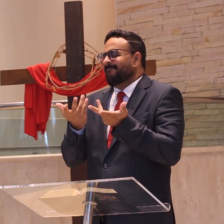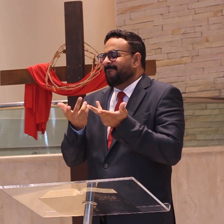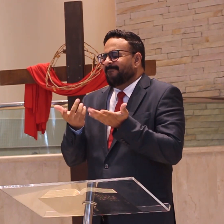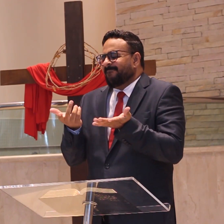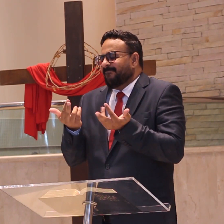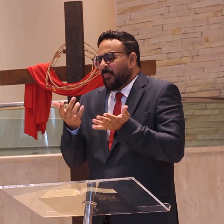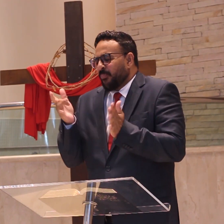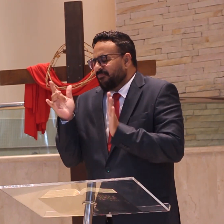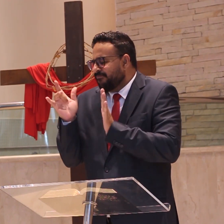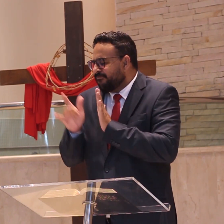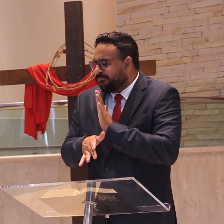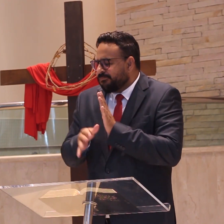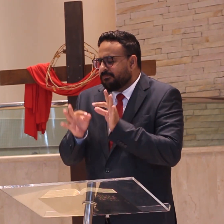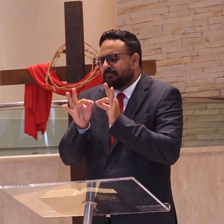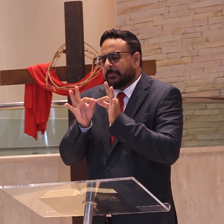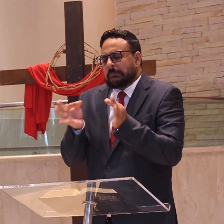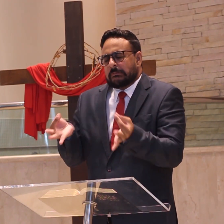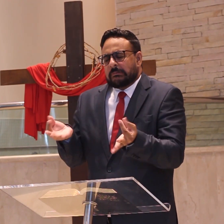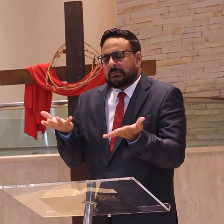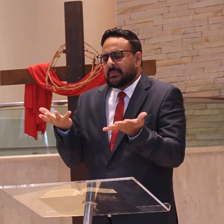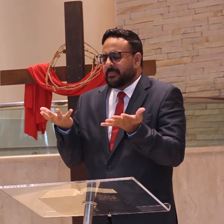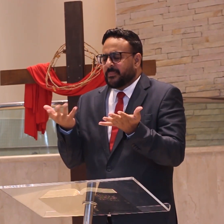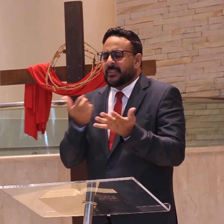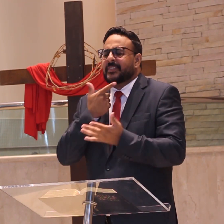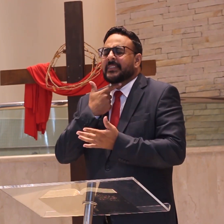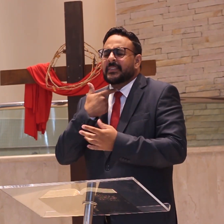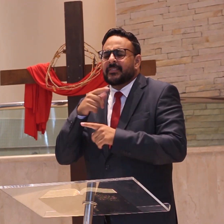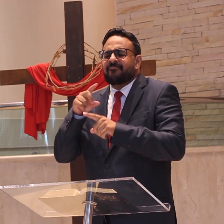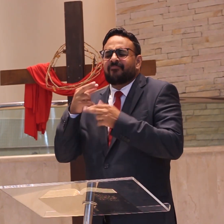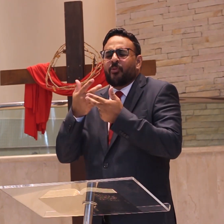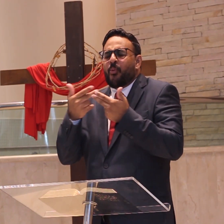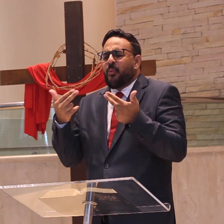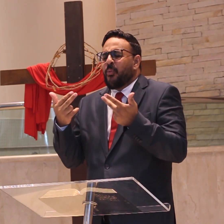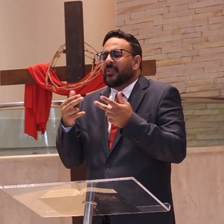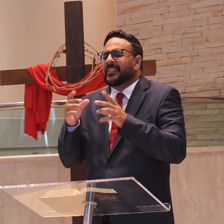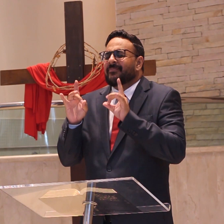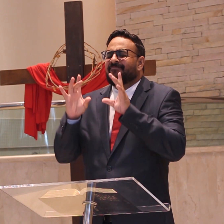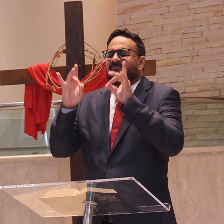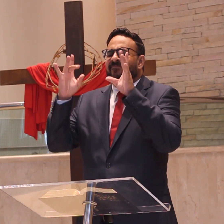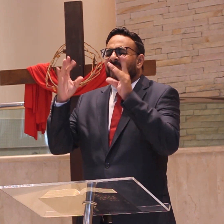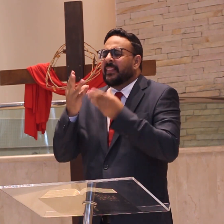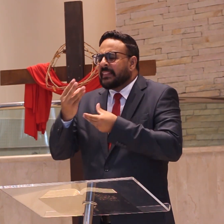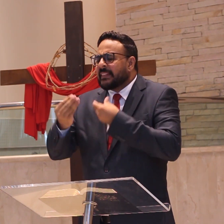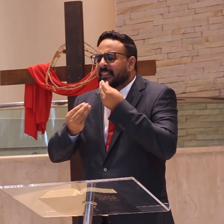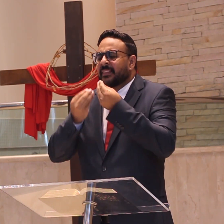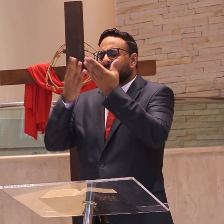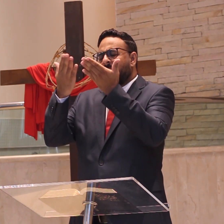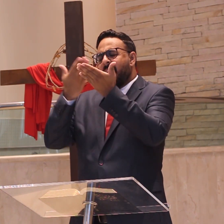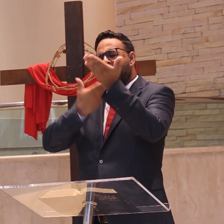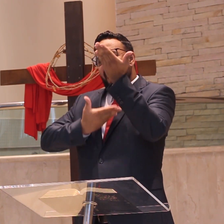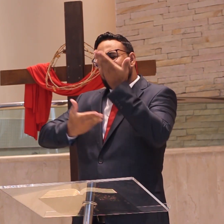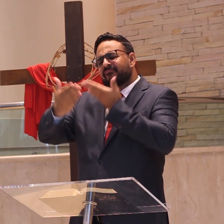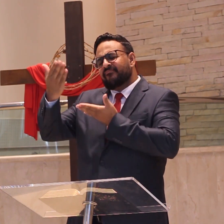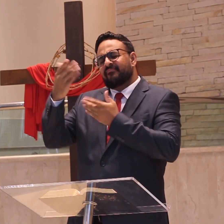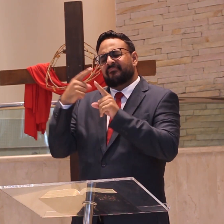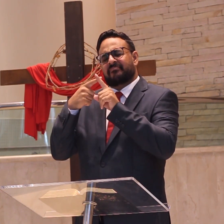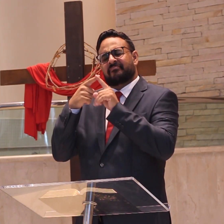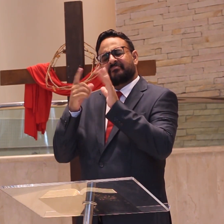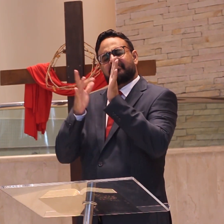E te agradecemos imensamente. E o nosso agradecimento, Senhor Deus, é um simples gesto diante de tudo que o Senhor tem